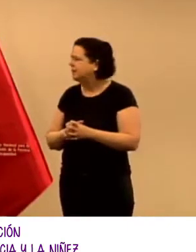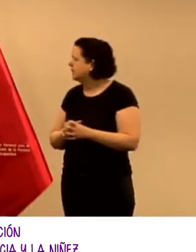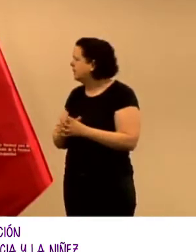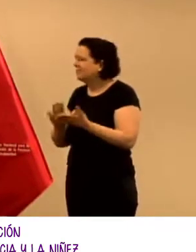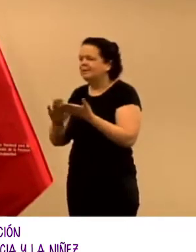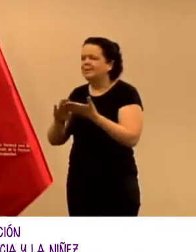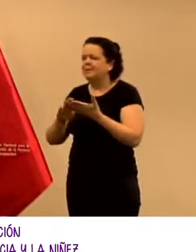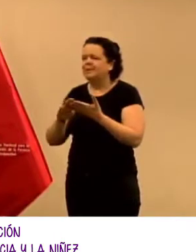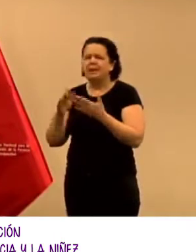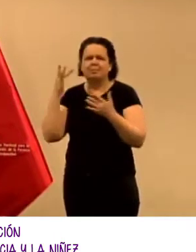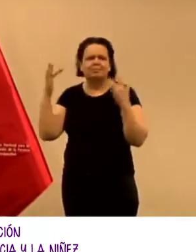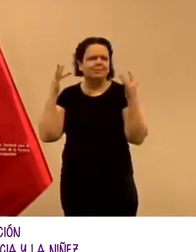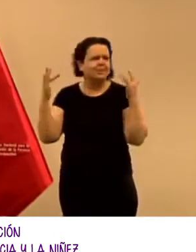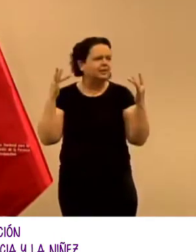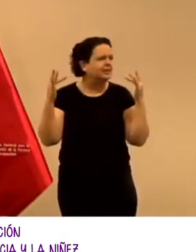Otra vez la música.